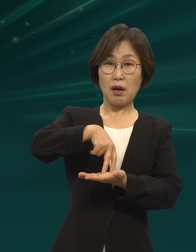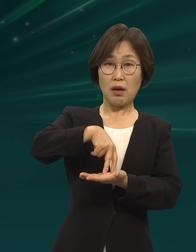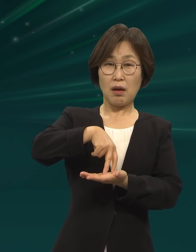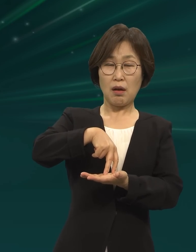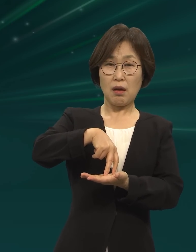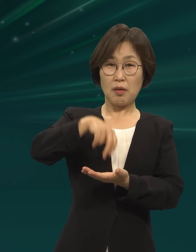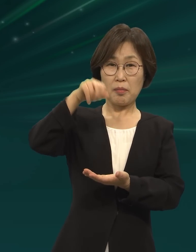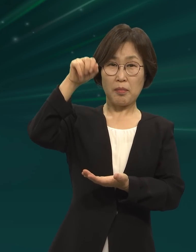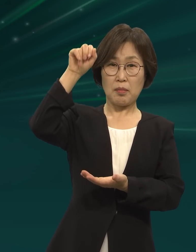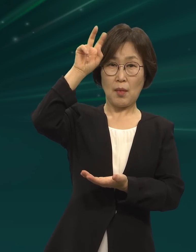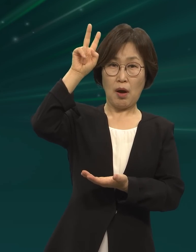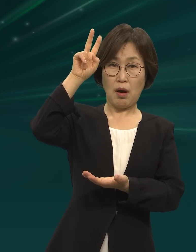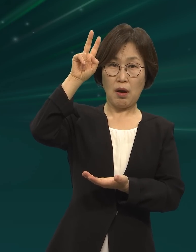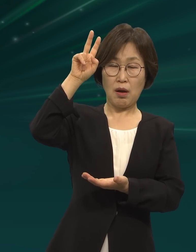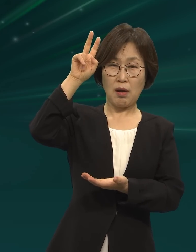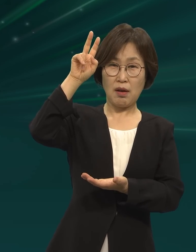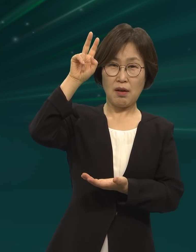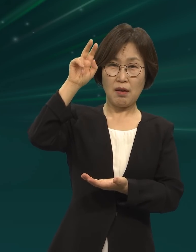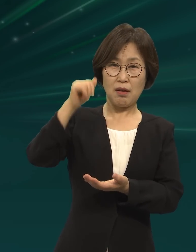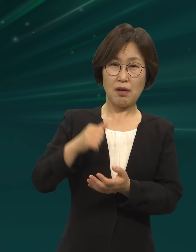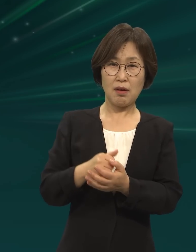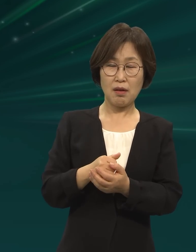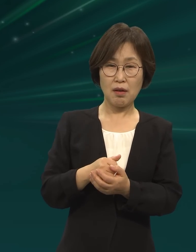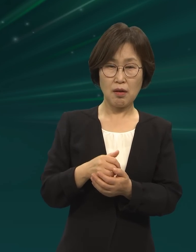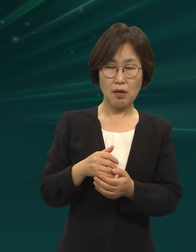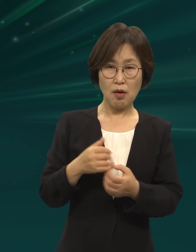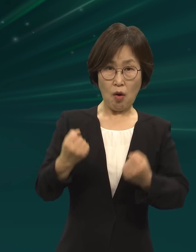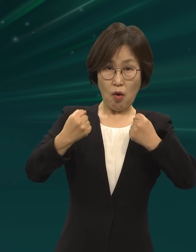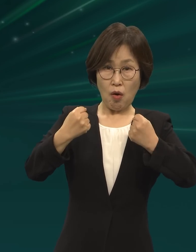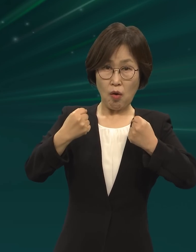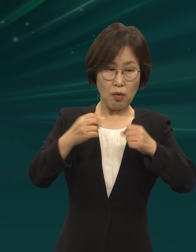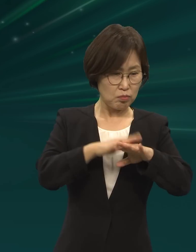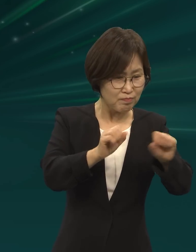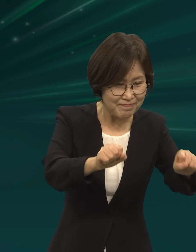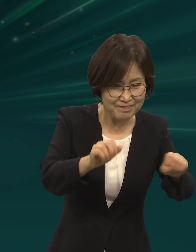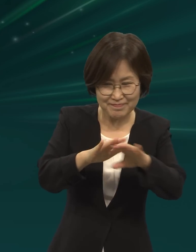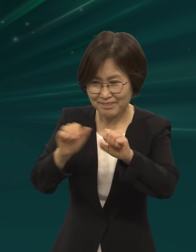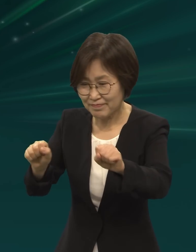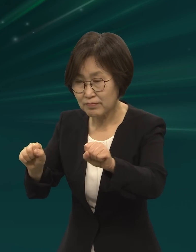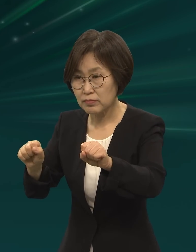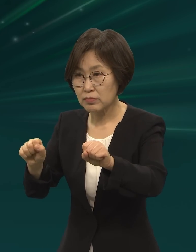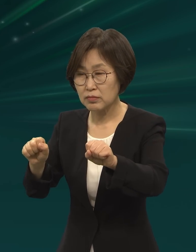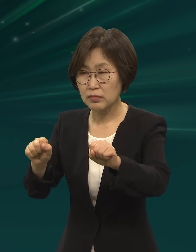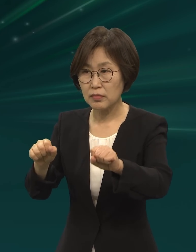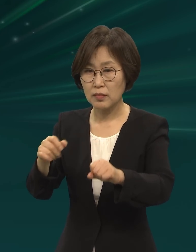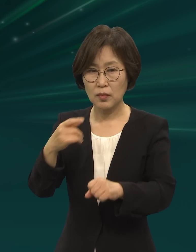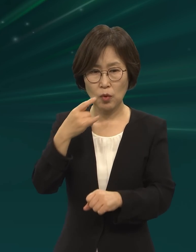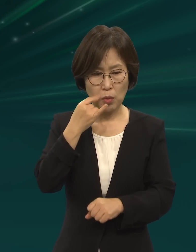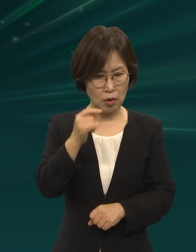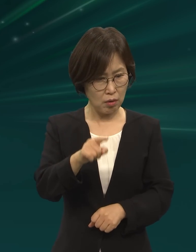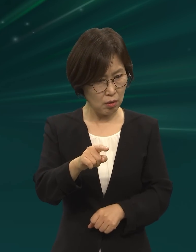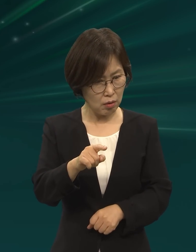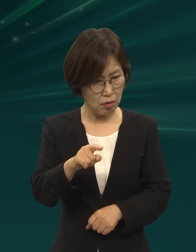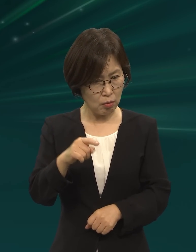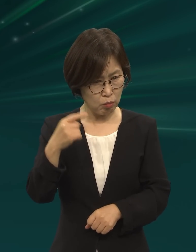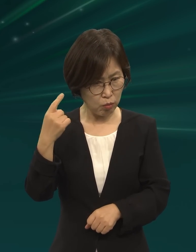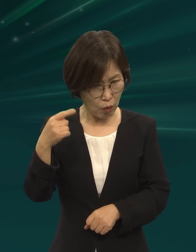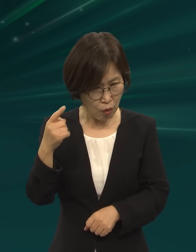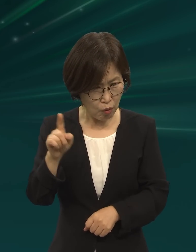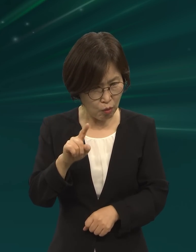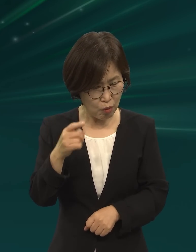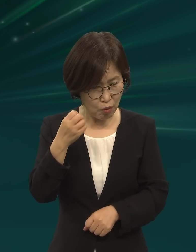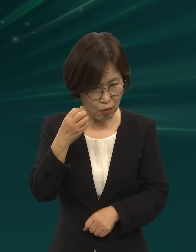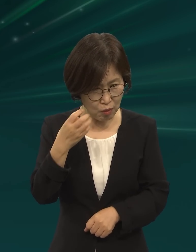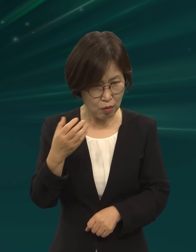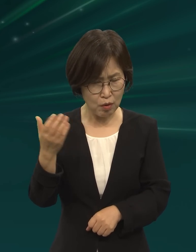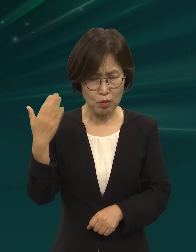이제 일어나서 네, 안녕하세요. 엄마가 미쳤냐, 뭐 하는 거야? 나 오기